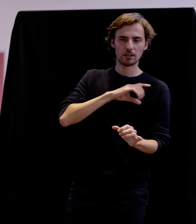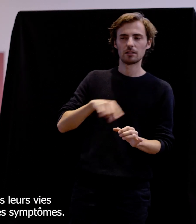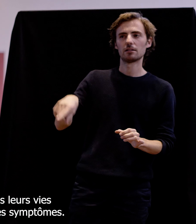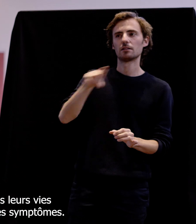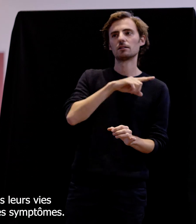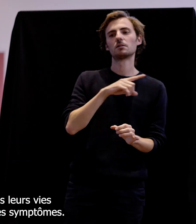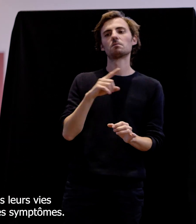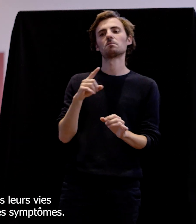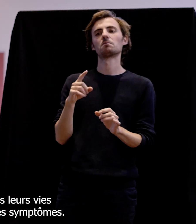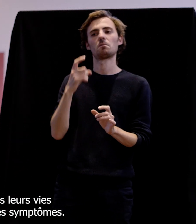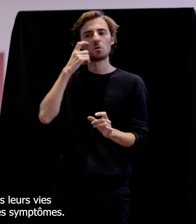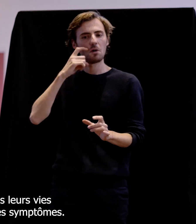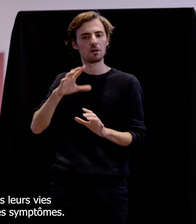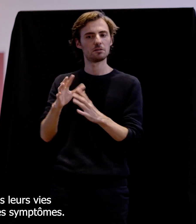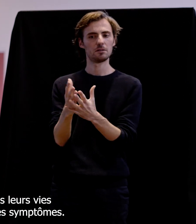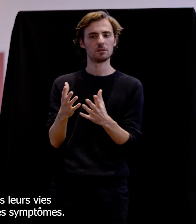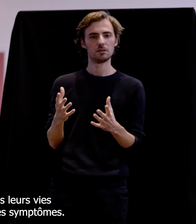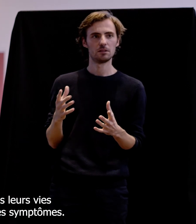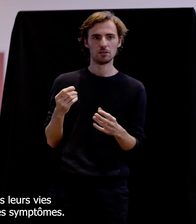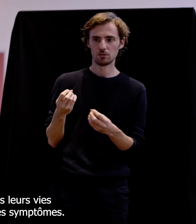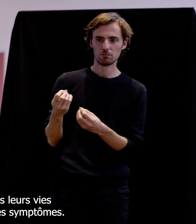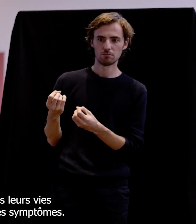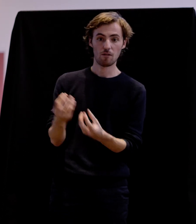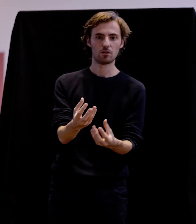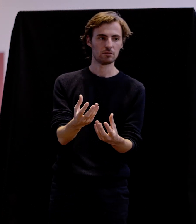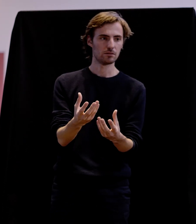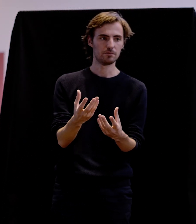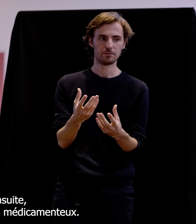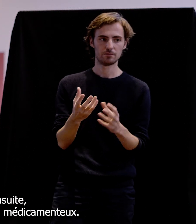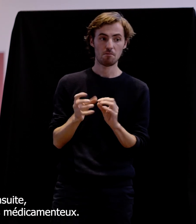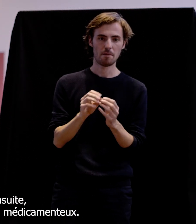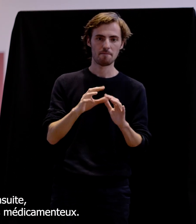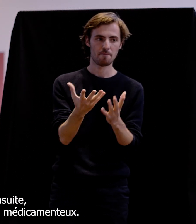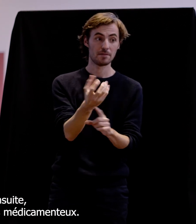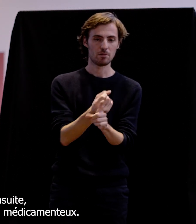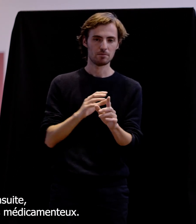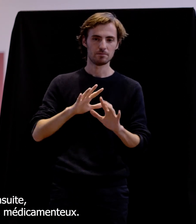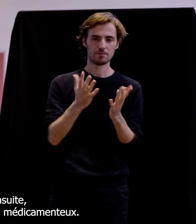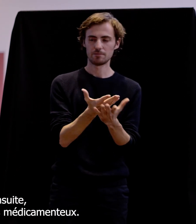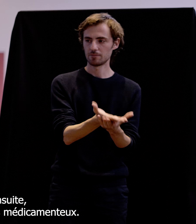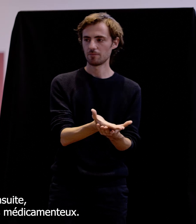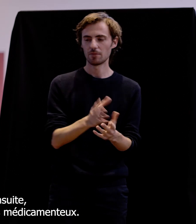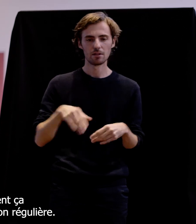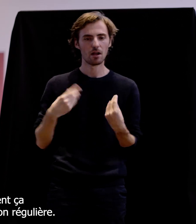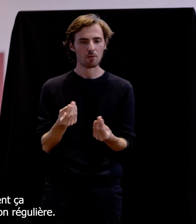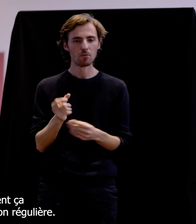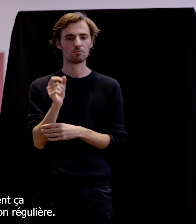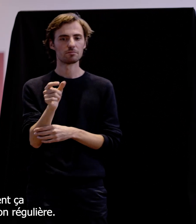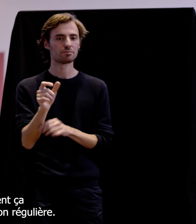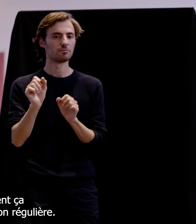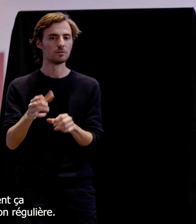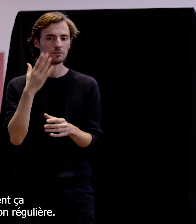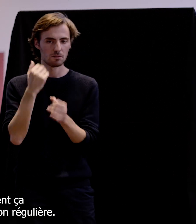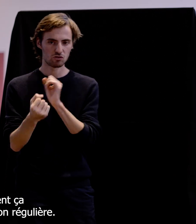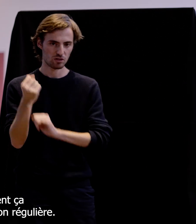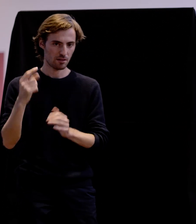éventuellement remarquer dans leur vie qui provoquent ces symptômes. Et puis ensuite, il y a des traitements médicamenteux si vraiment ça les